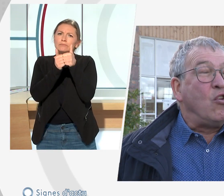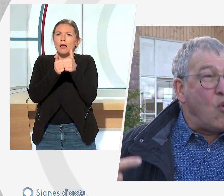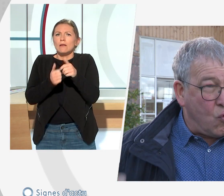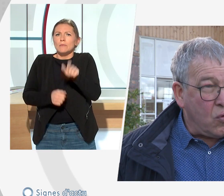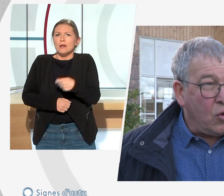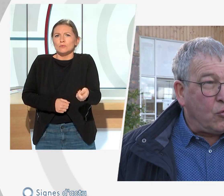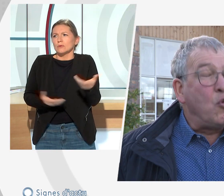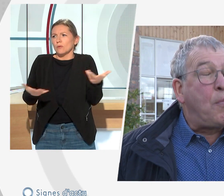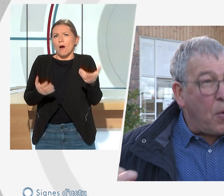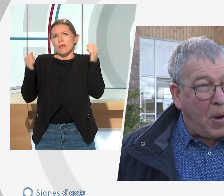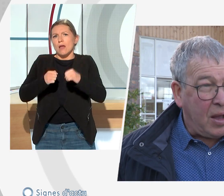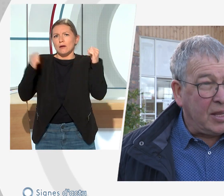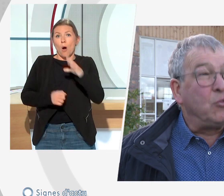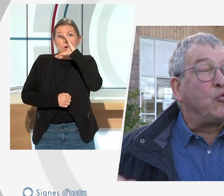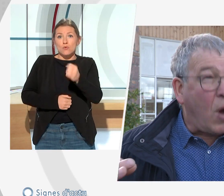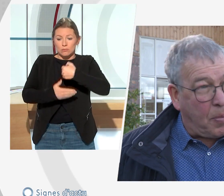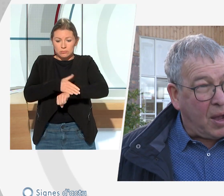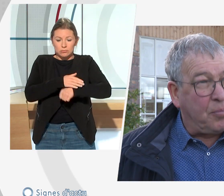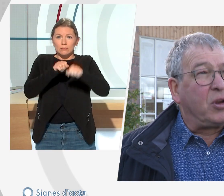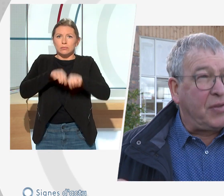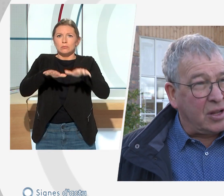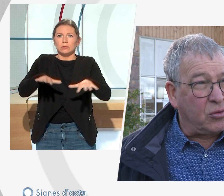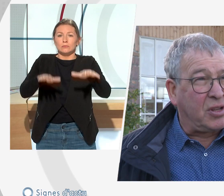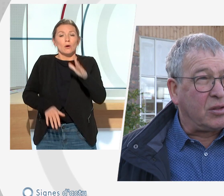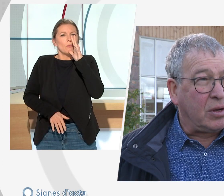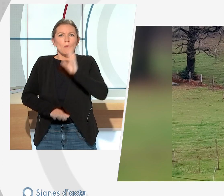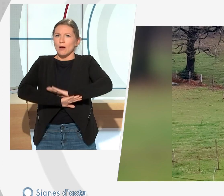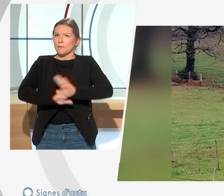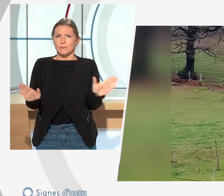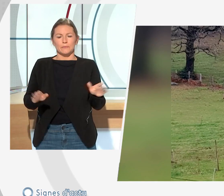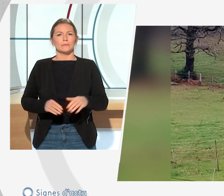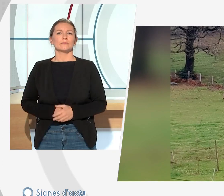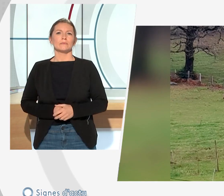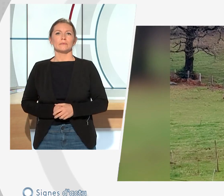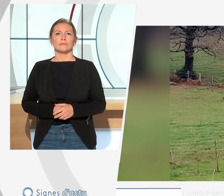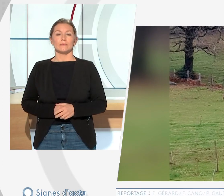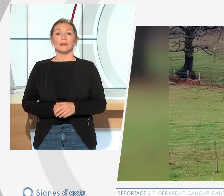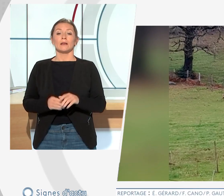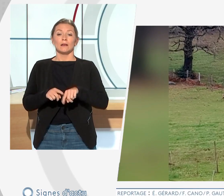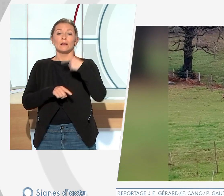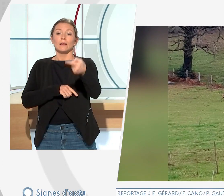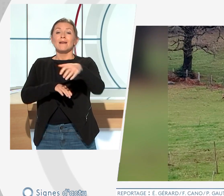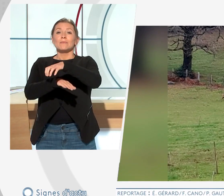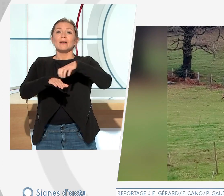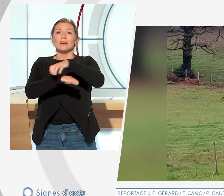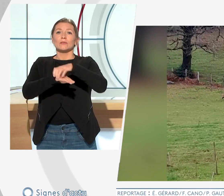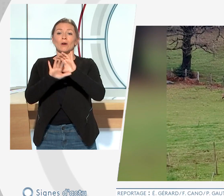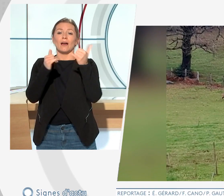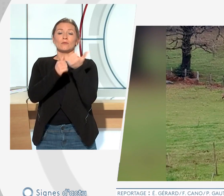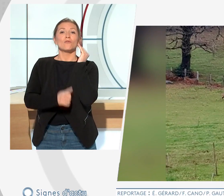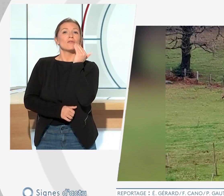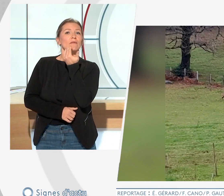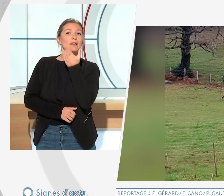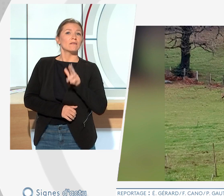c'est que le loup ne peut pas et ne doit pas proliférer dans nos territoires. Une réunion en préfecture est prévue en